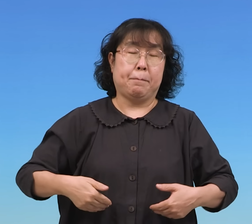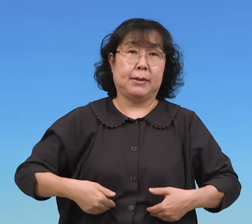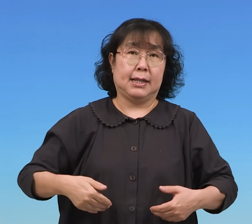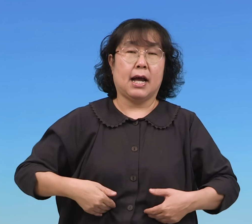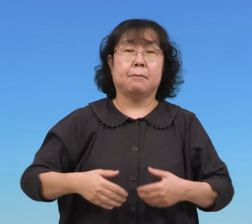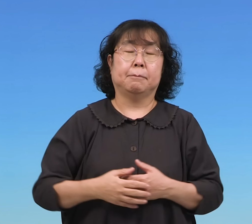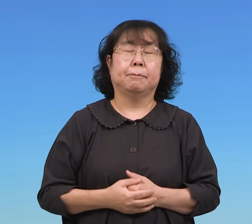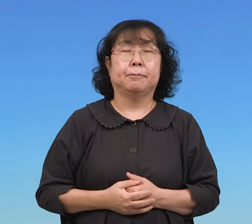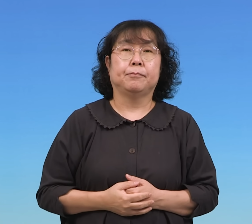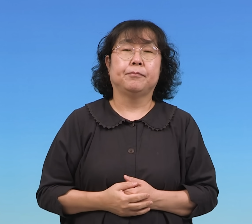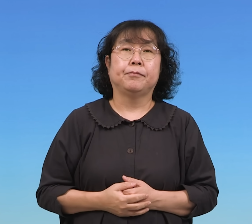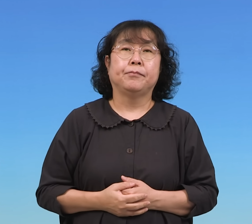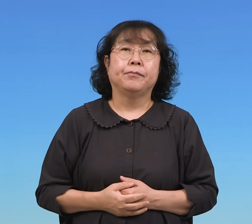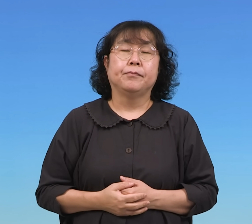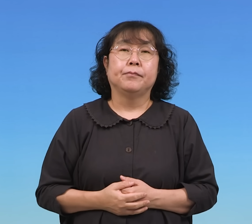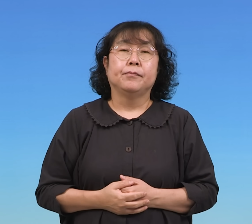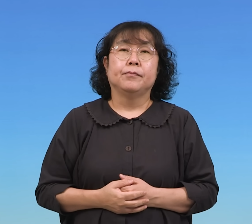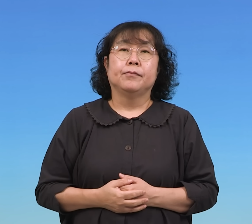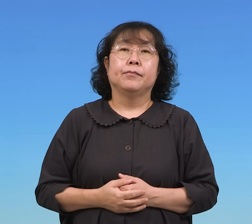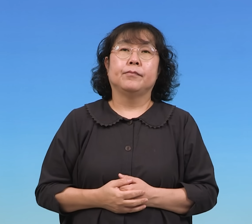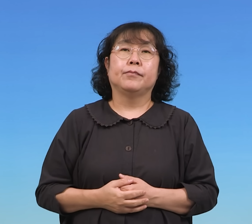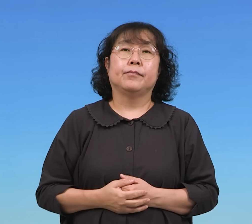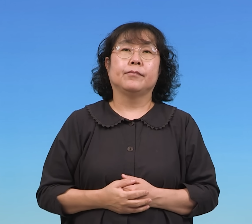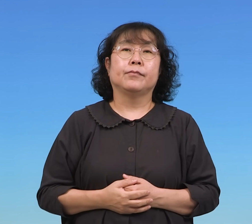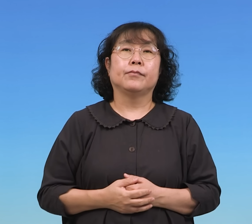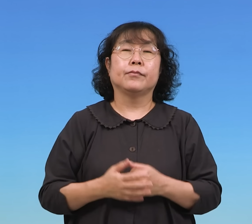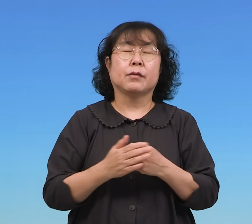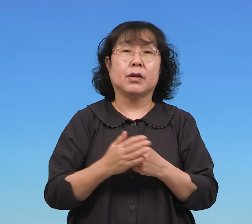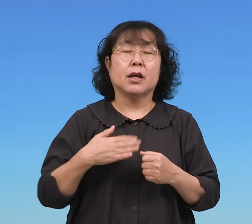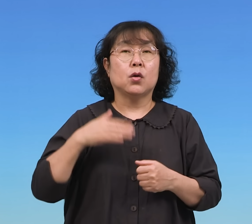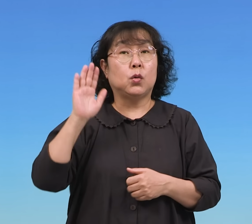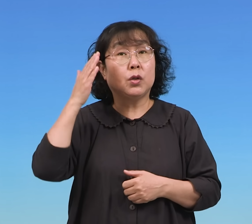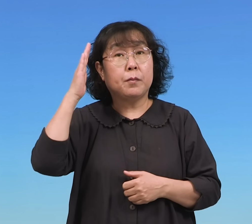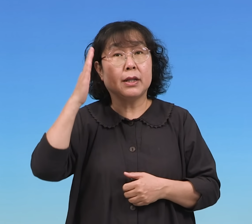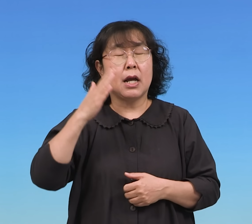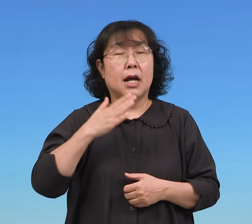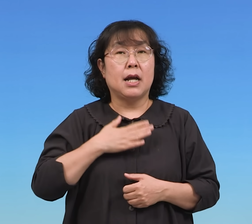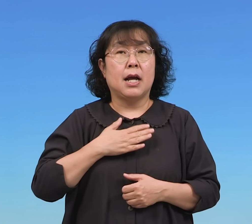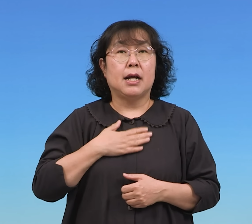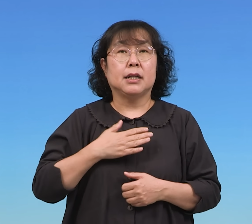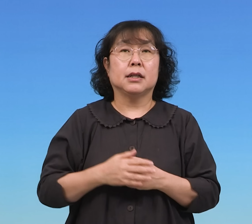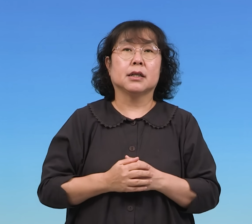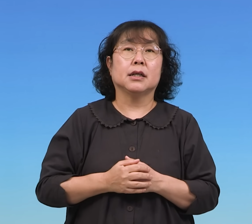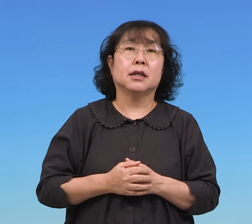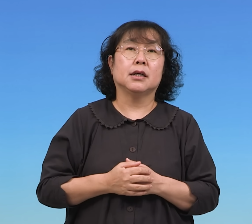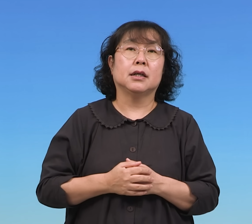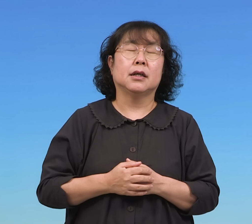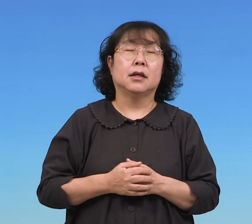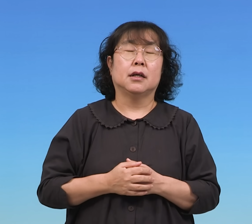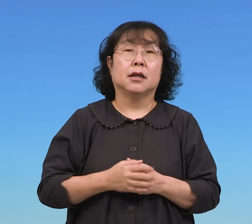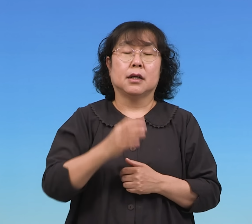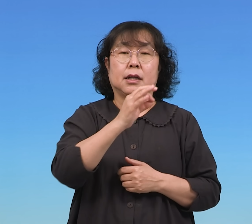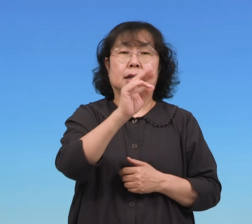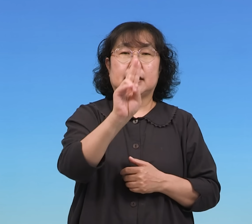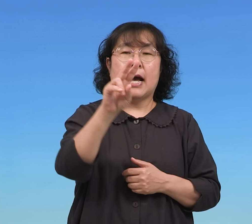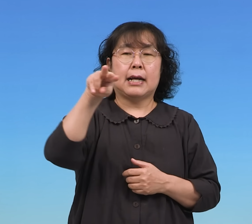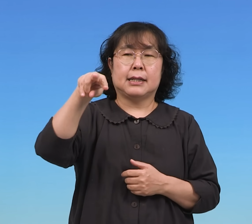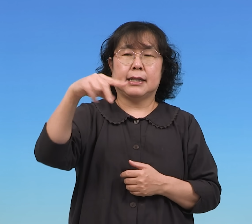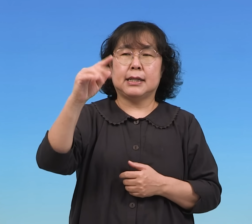아름다움이지 않을까, 그런 생각을 해봅니다. 그래서 저는 요즘에 그 실존주의 철학자